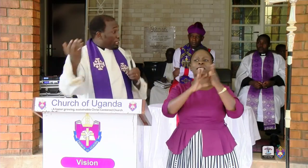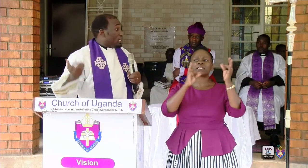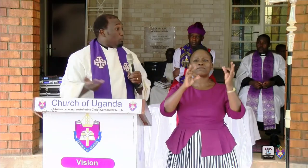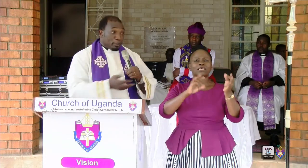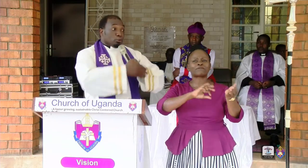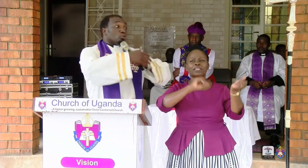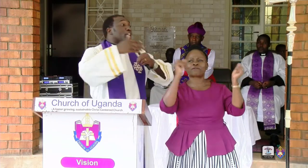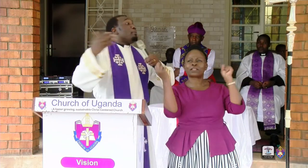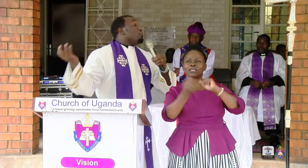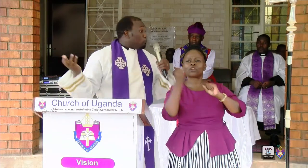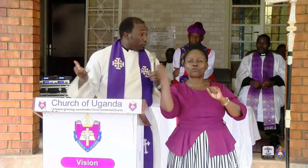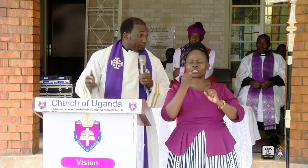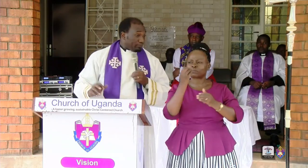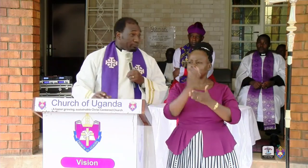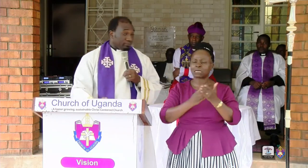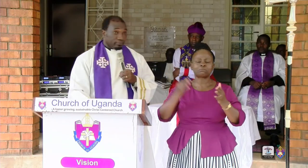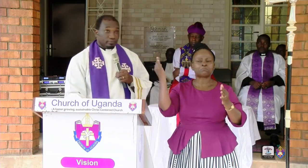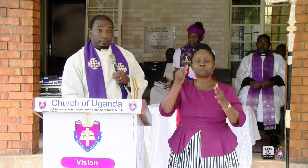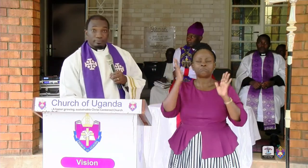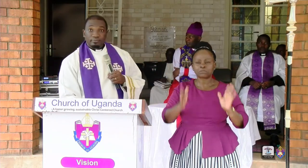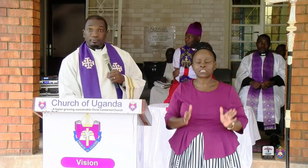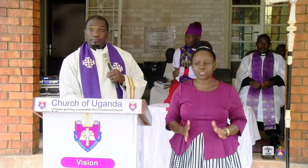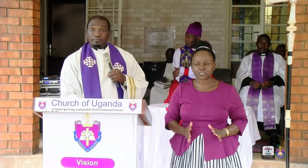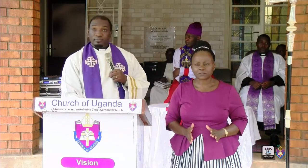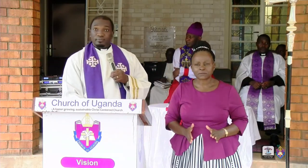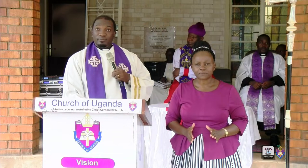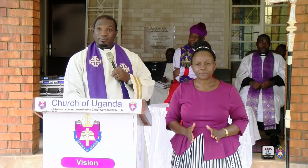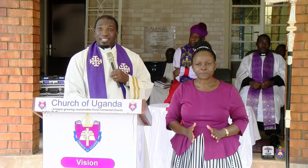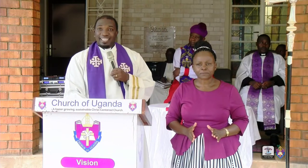njiri mu bituuti ebimu.